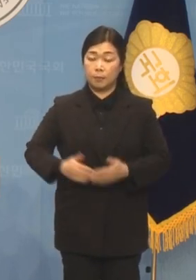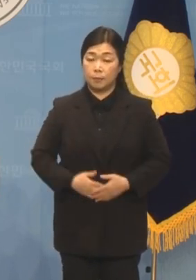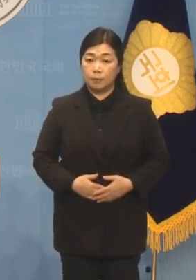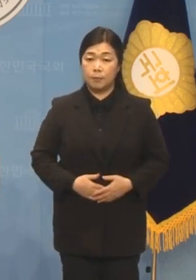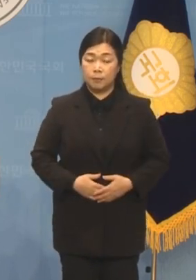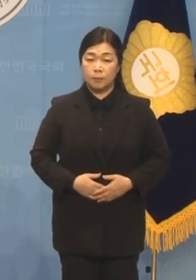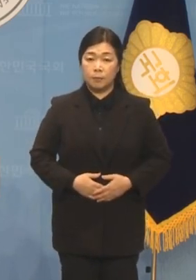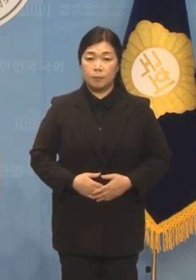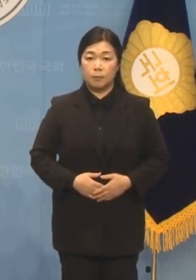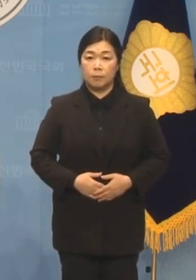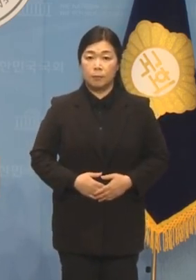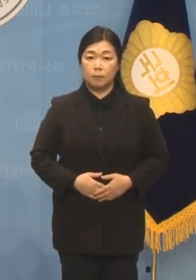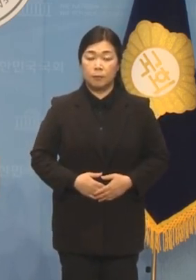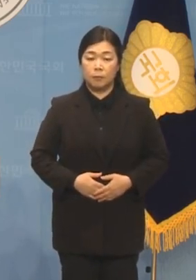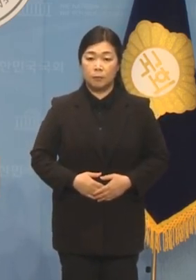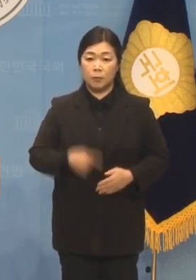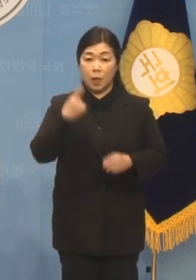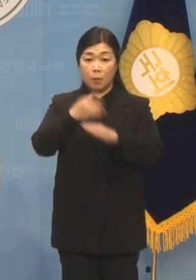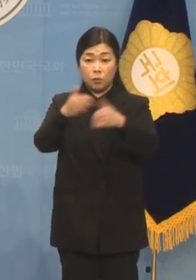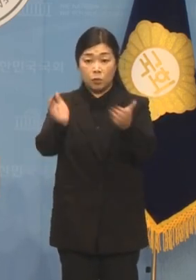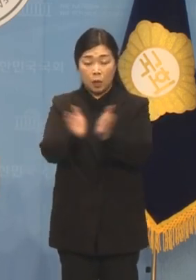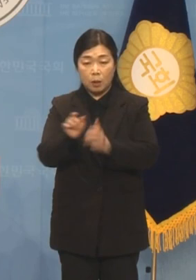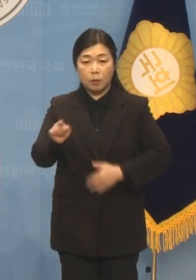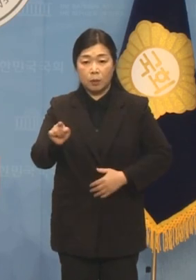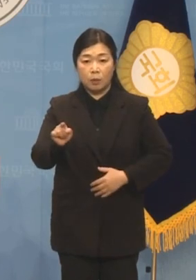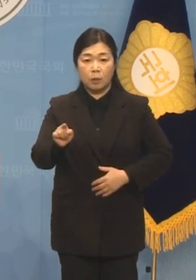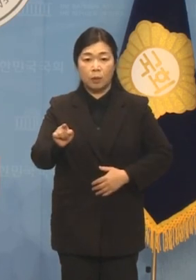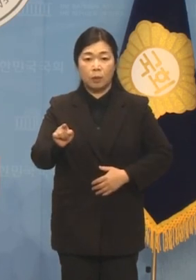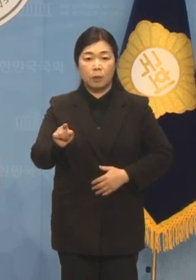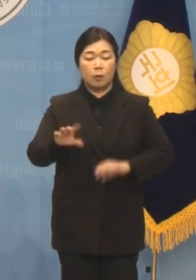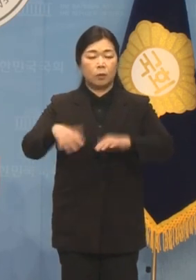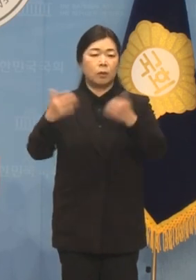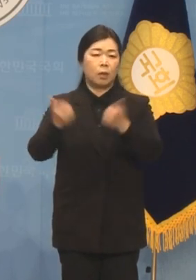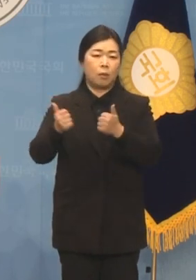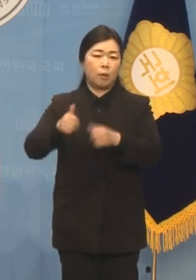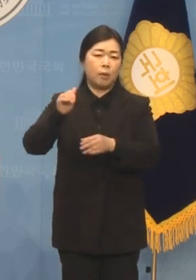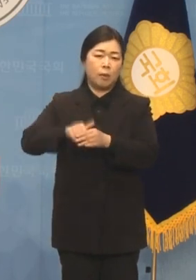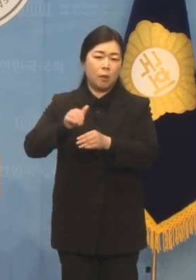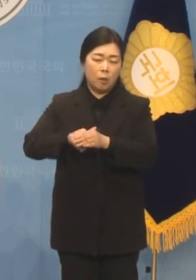민주당 총선 승리에 경고등이 켜졌습니다.